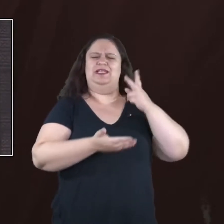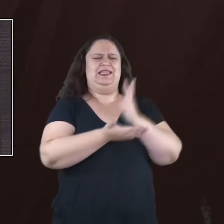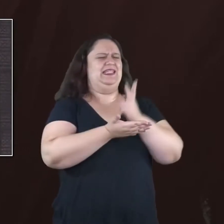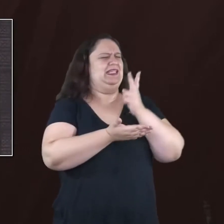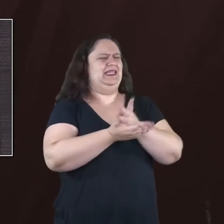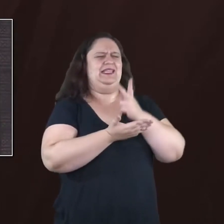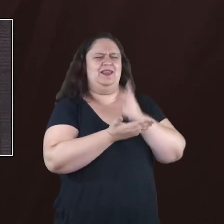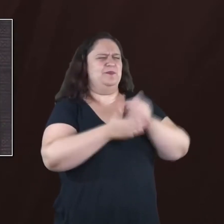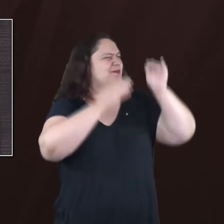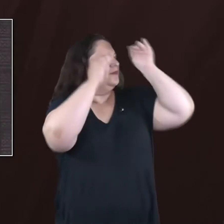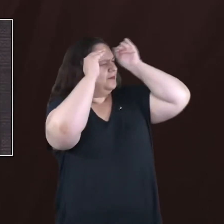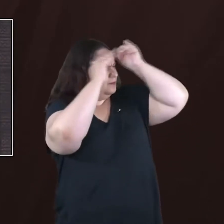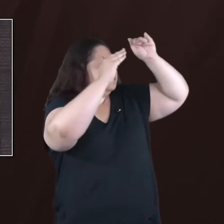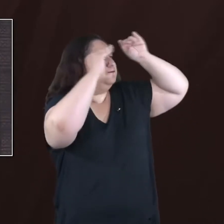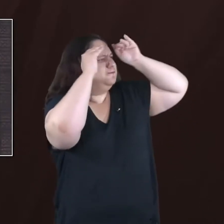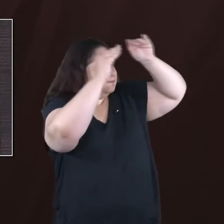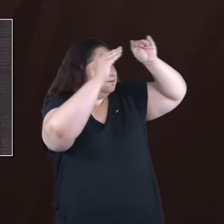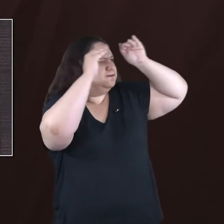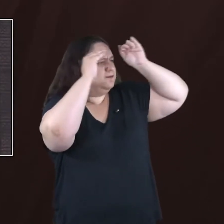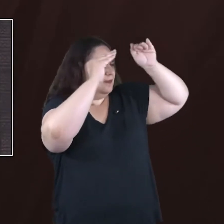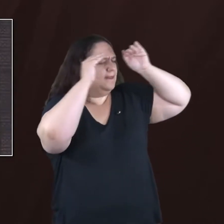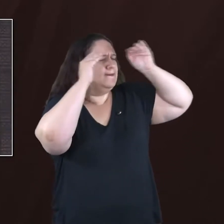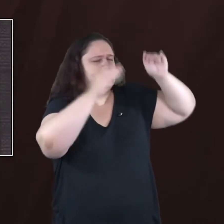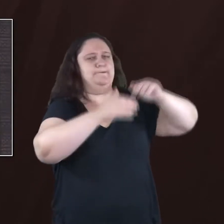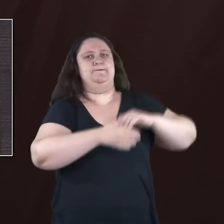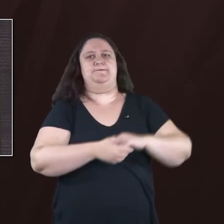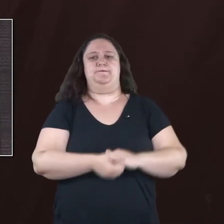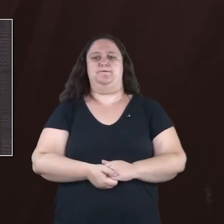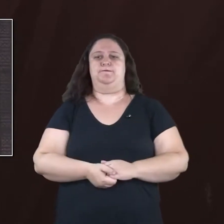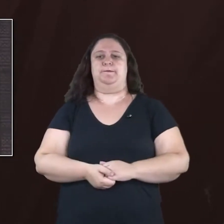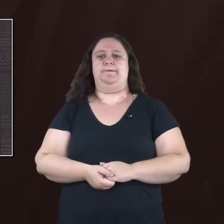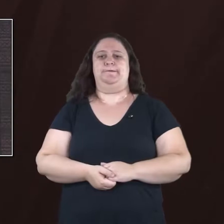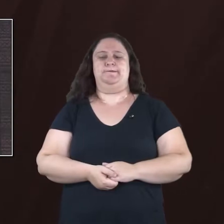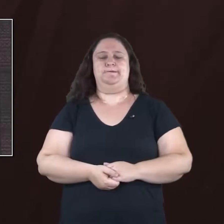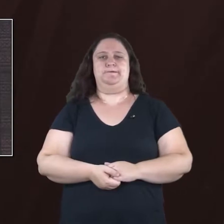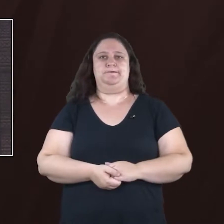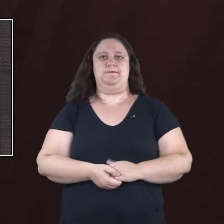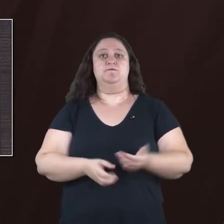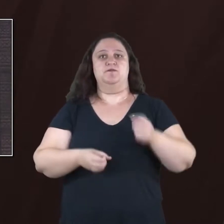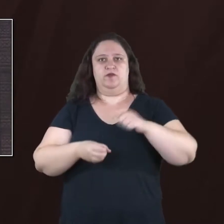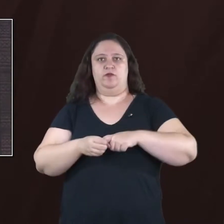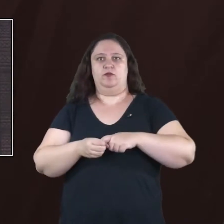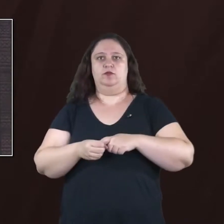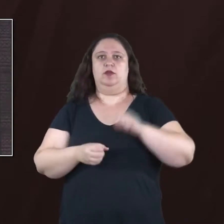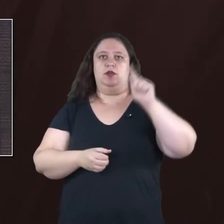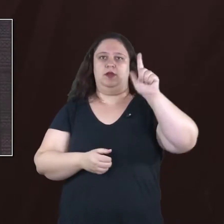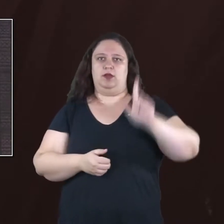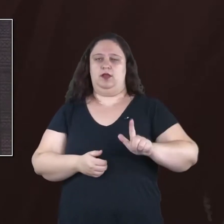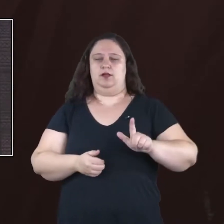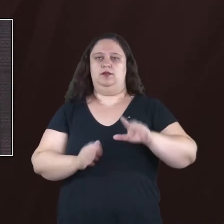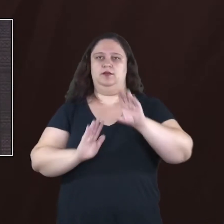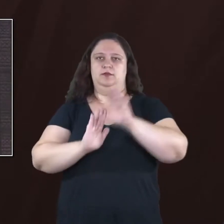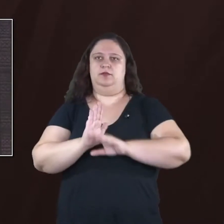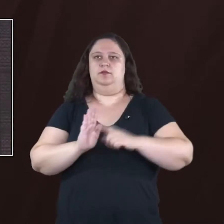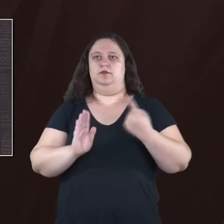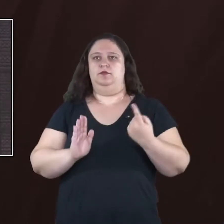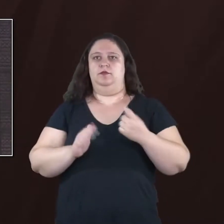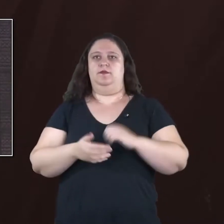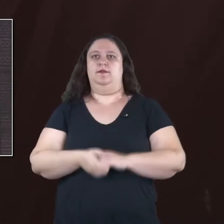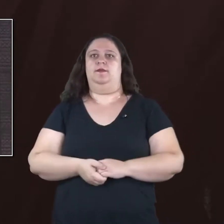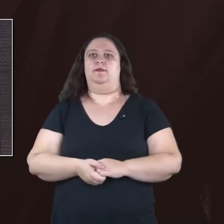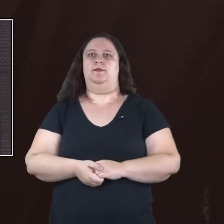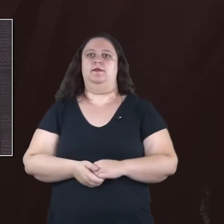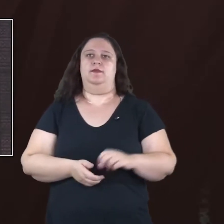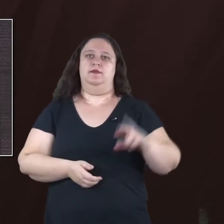Ele obedeceu à vontade de Deus. E voltando lá para Gálatas capítulo 1, vamos lá?